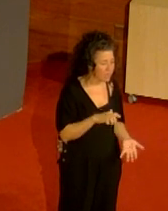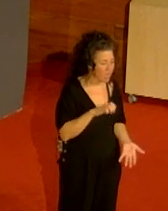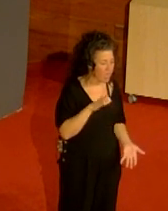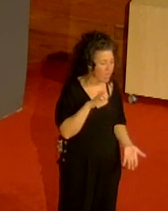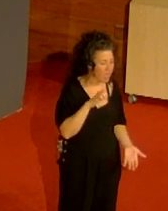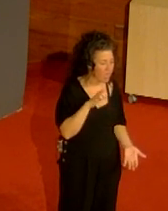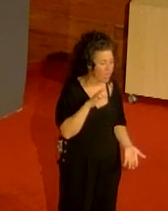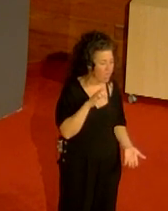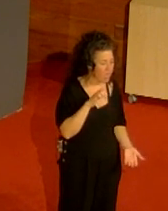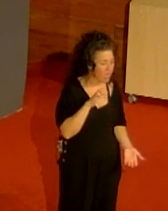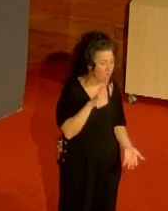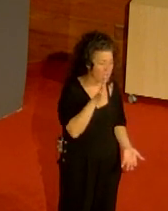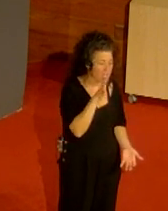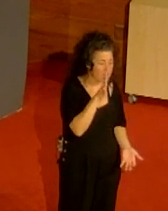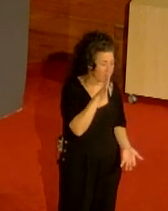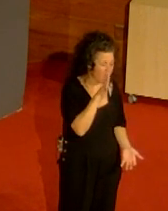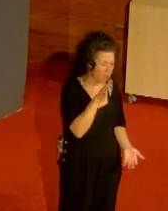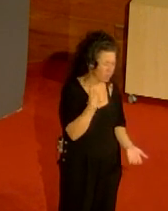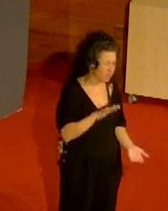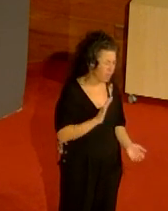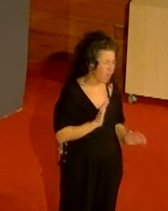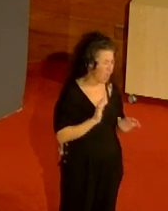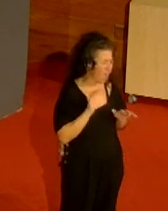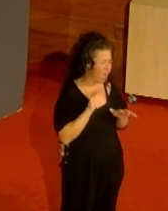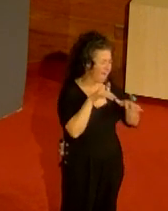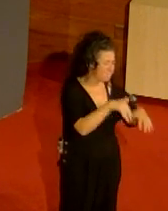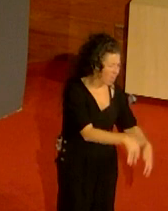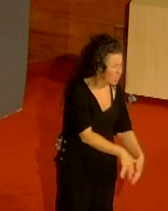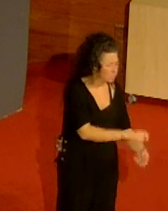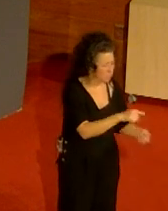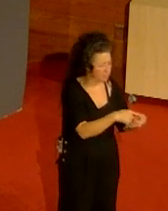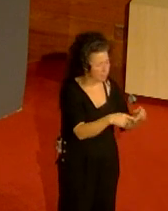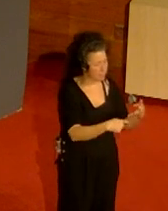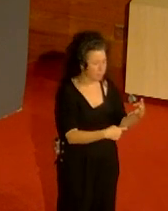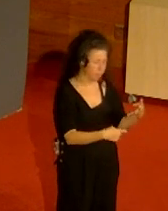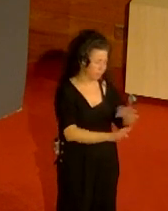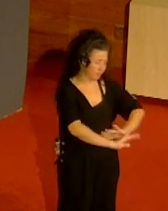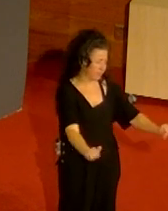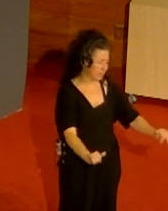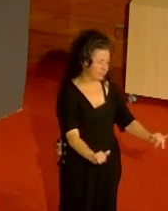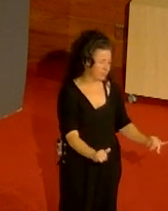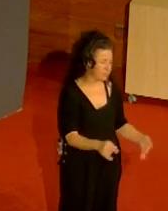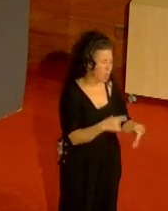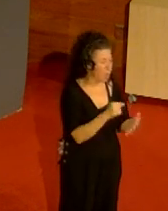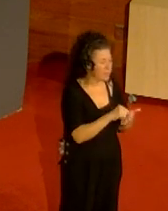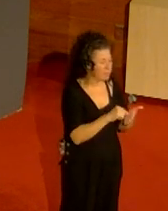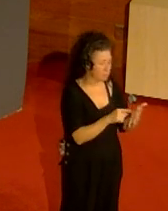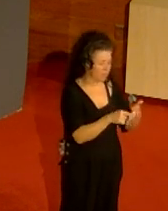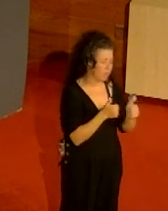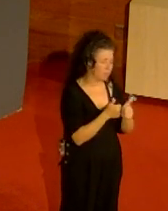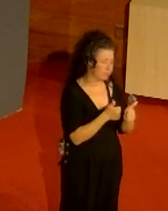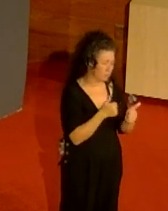ya está, ya lo ves, ¿no? Ya, las cuatro cosas te las apuntas y ya, enseguida ya, vale, ya está, no hace falta seguir porque...